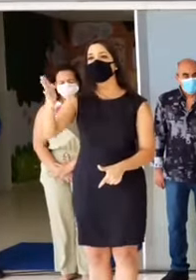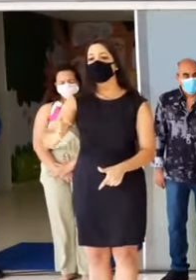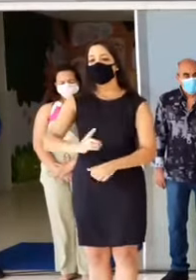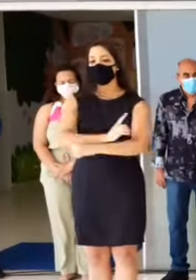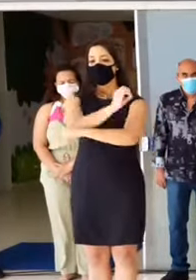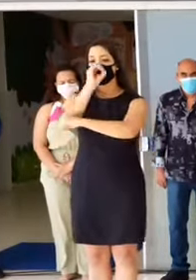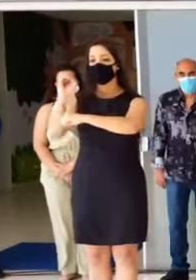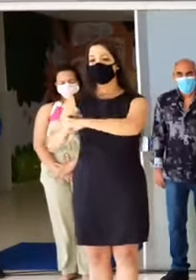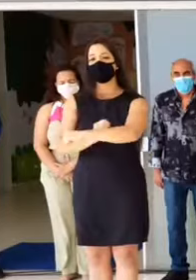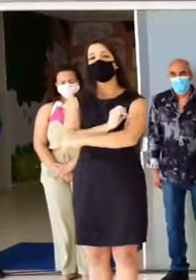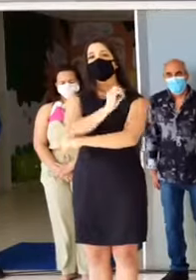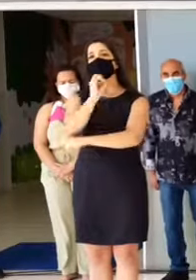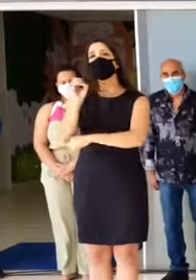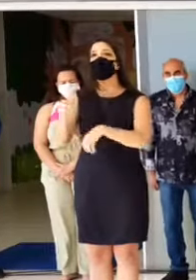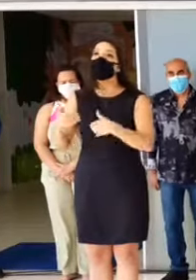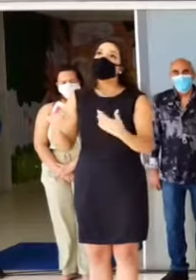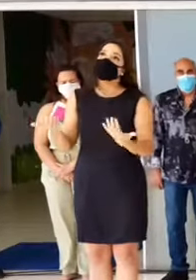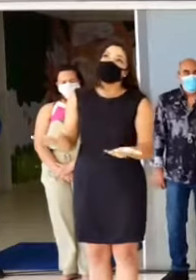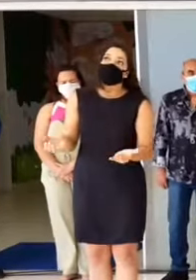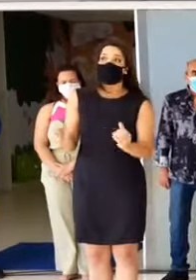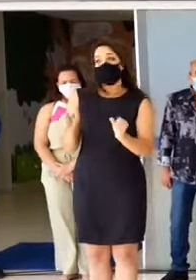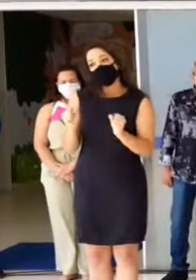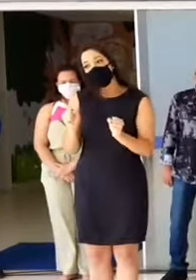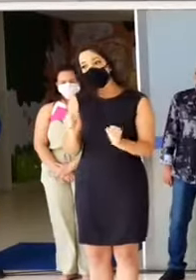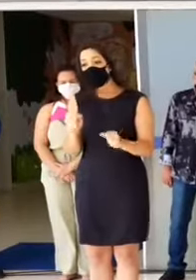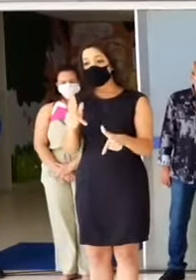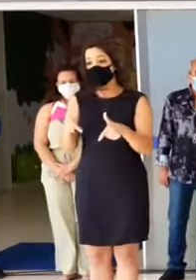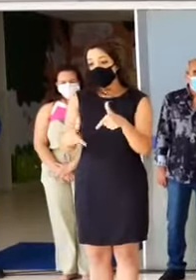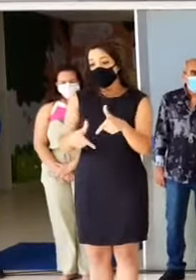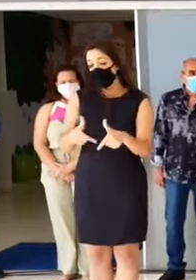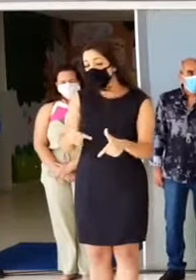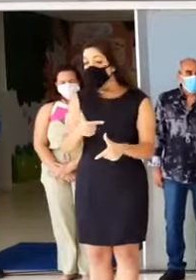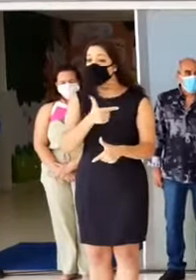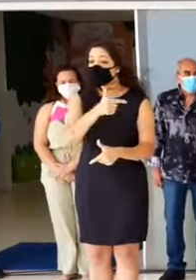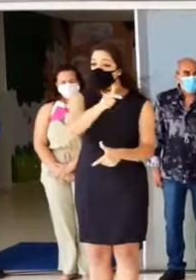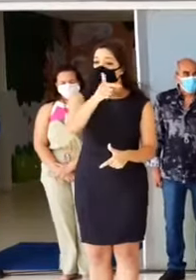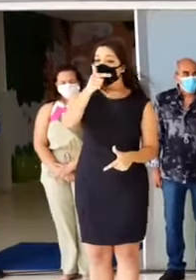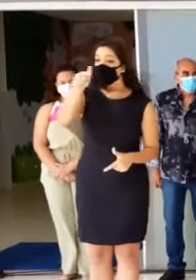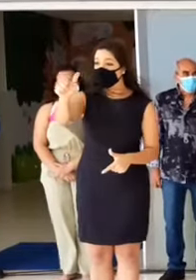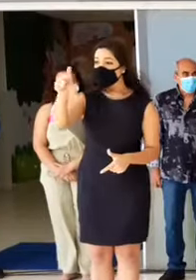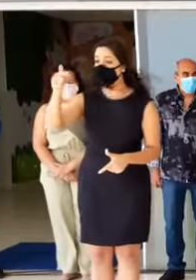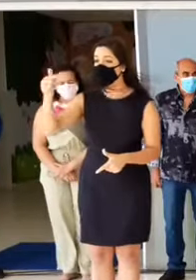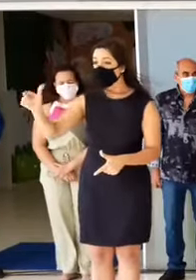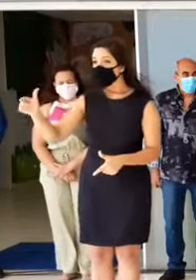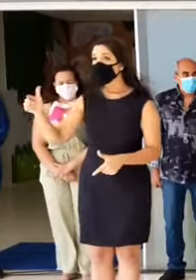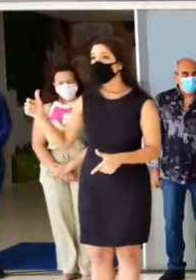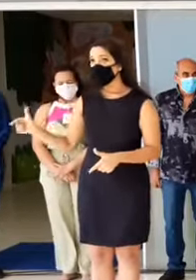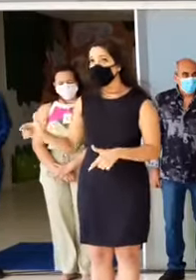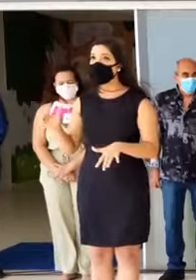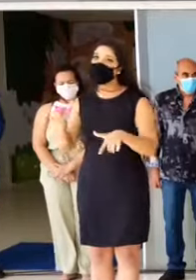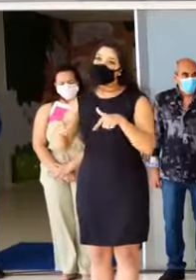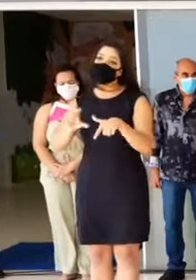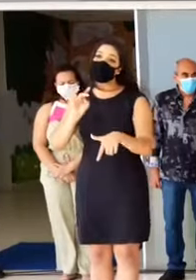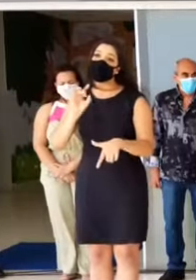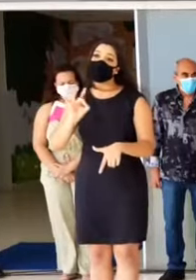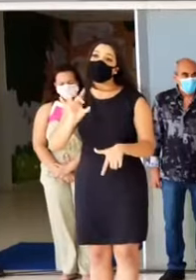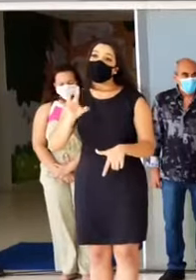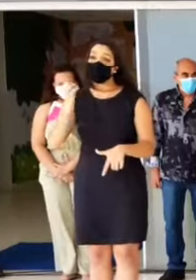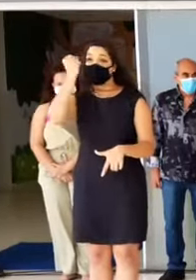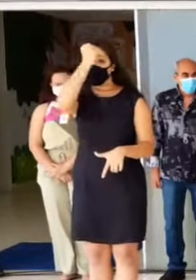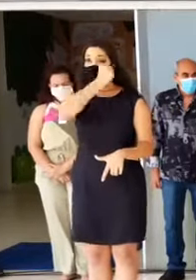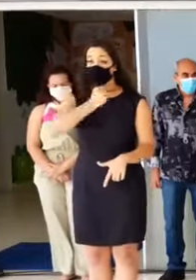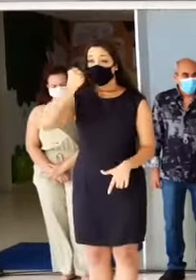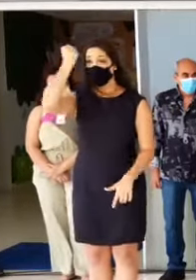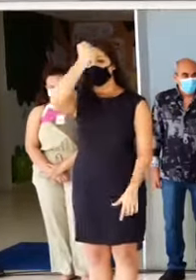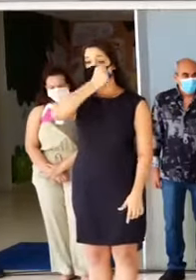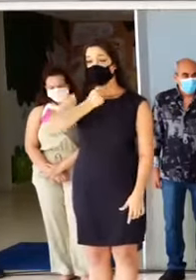Então, era possível funcionar outras unidades que trabalhariam apenas 8 horas